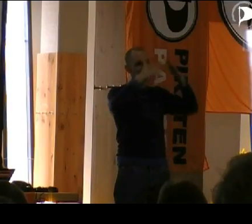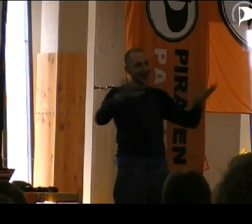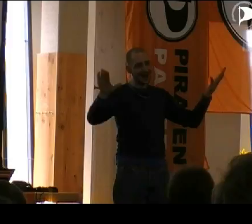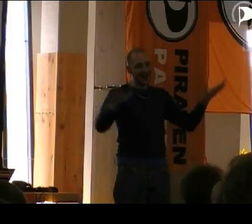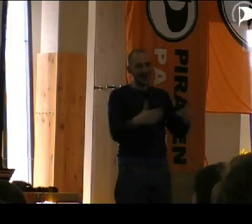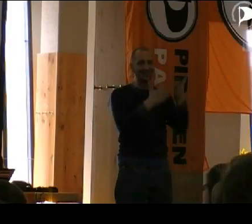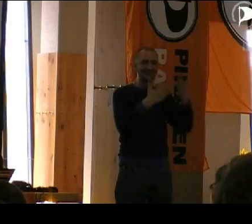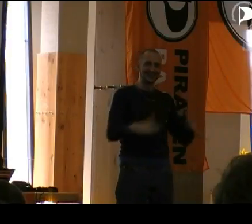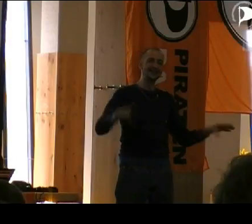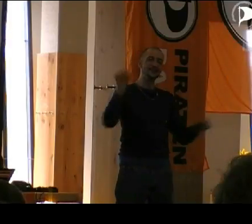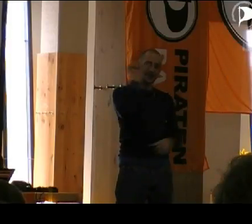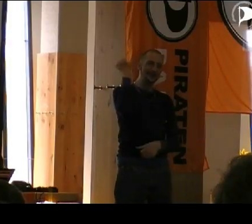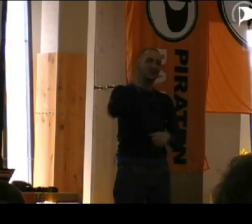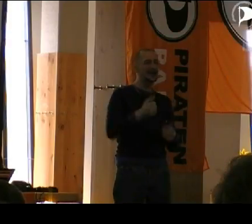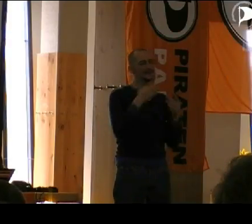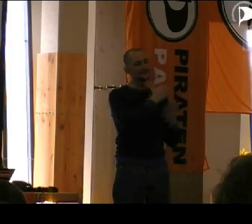das thema frei